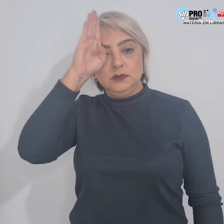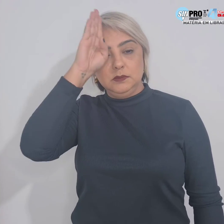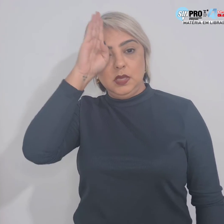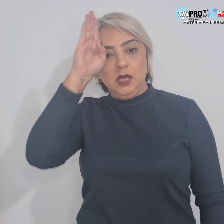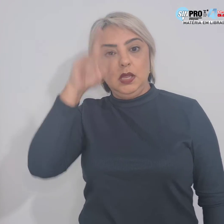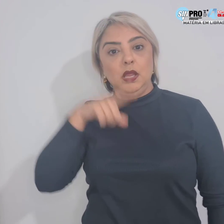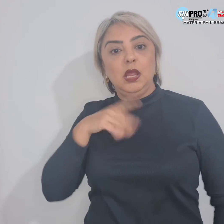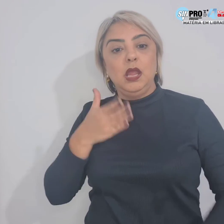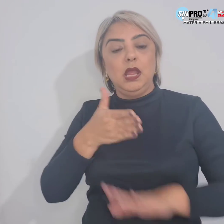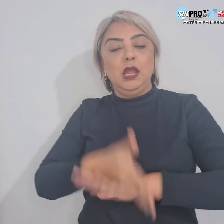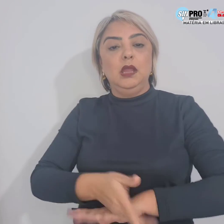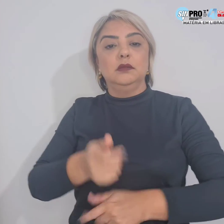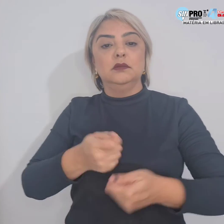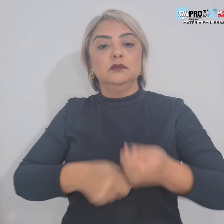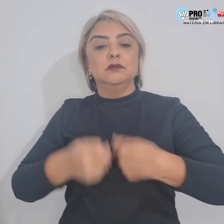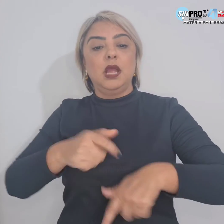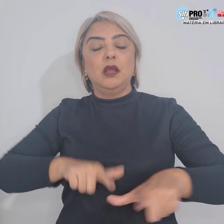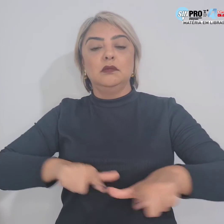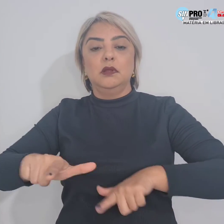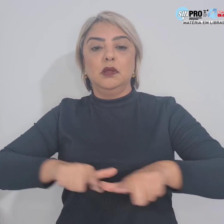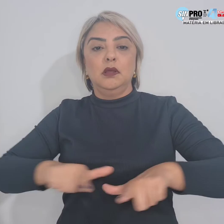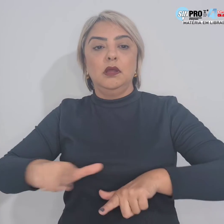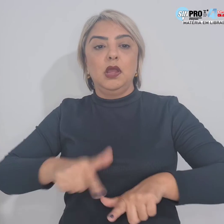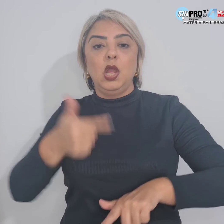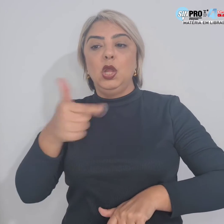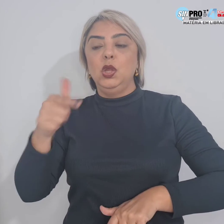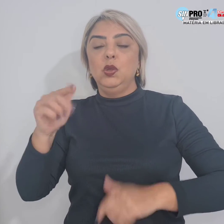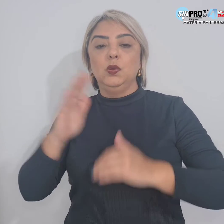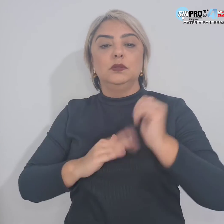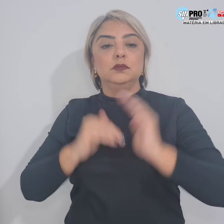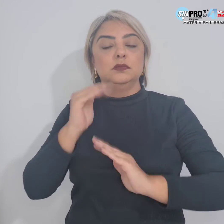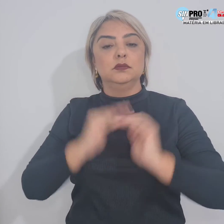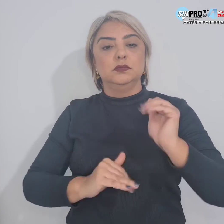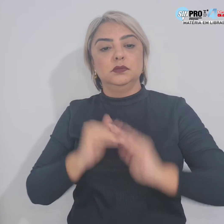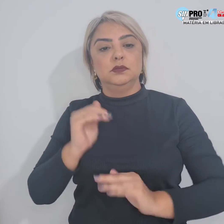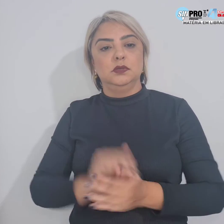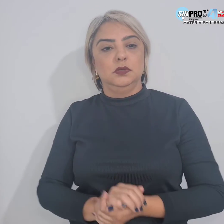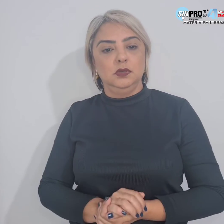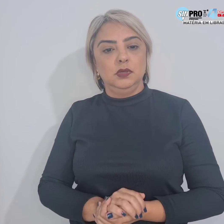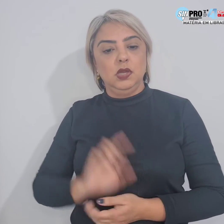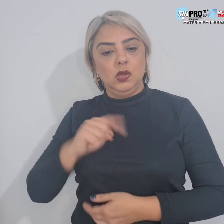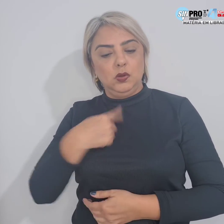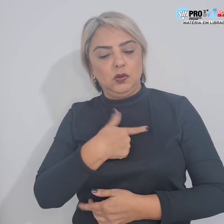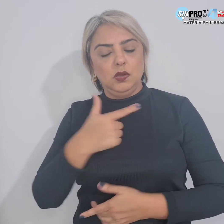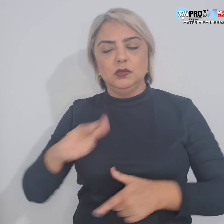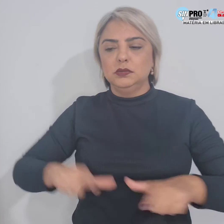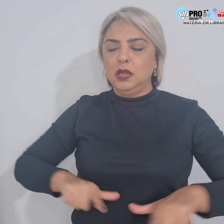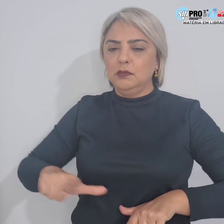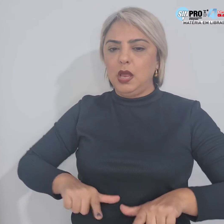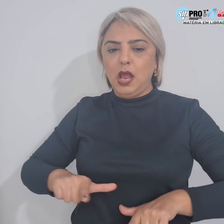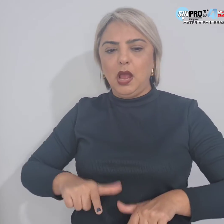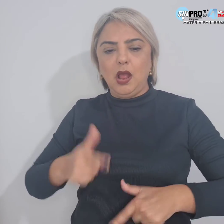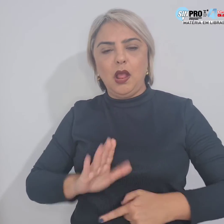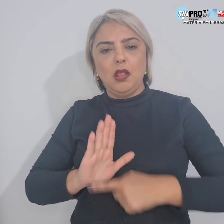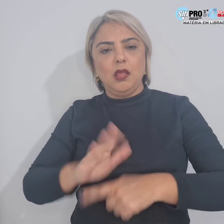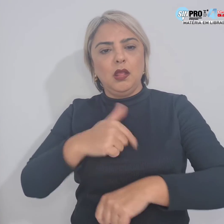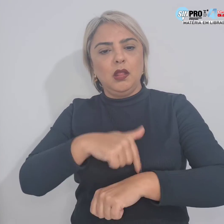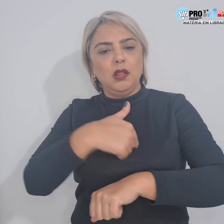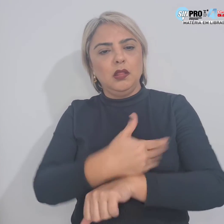principalmente, se inserem no mercado de trabalho, em outras profissões. Nosso trabalho proporciona tempo para que